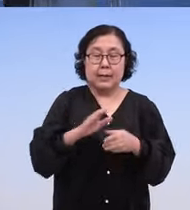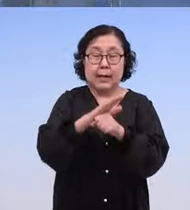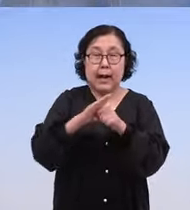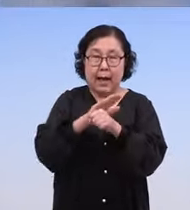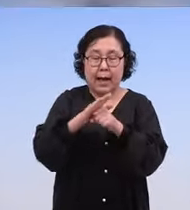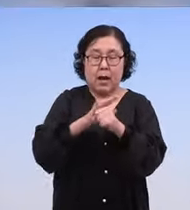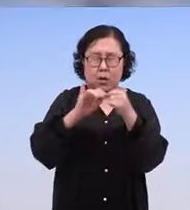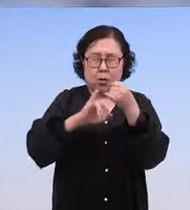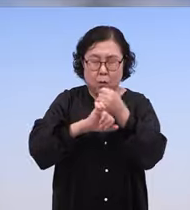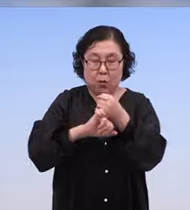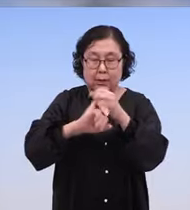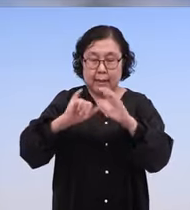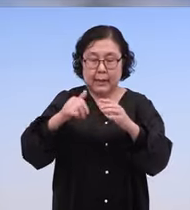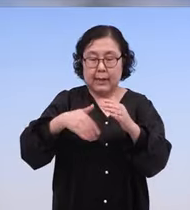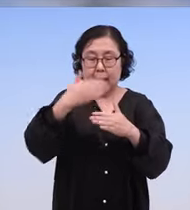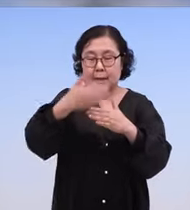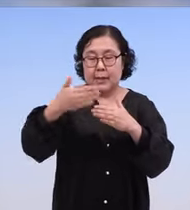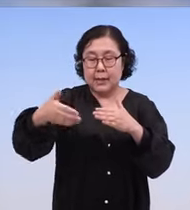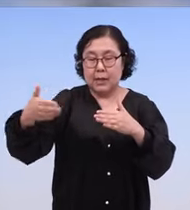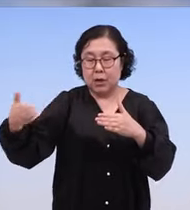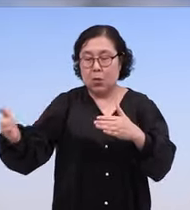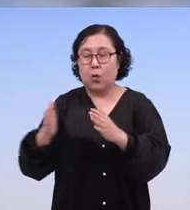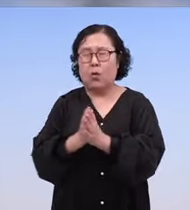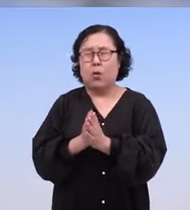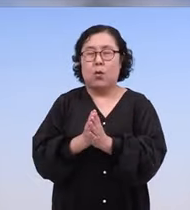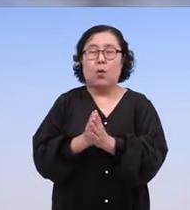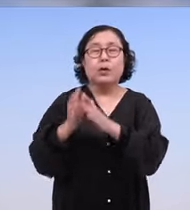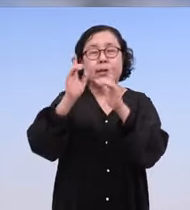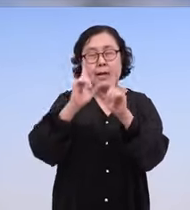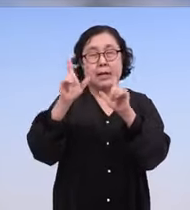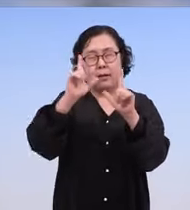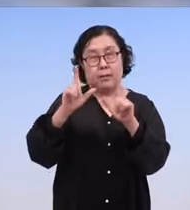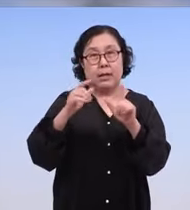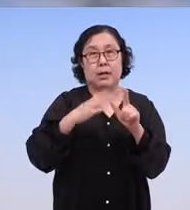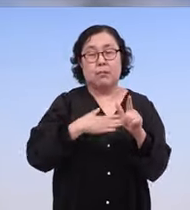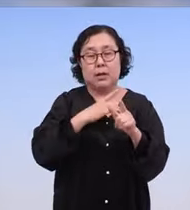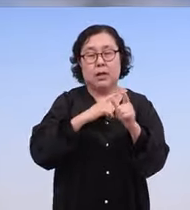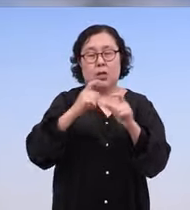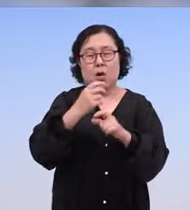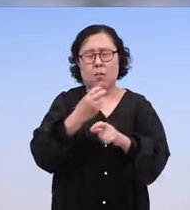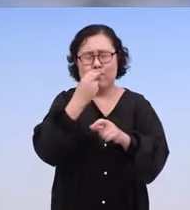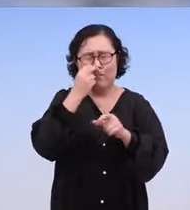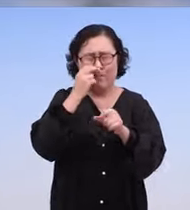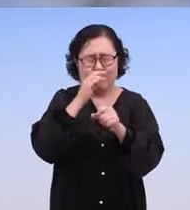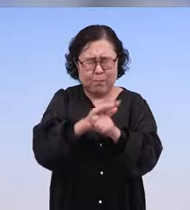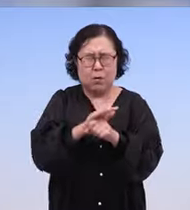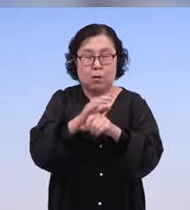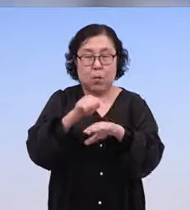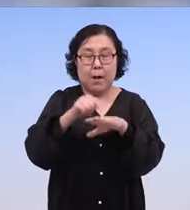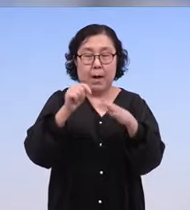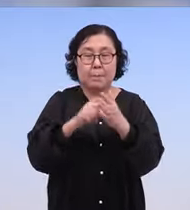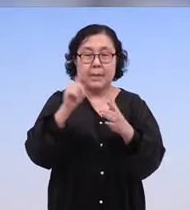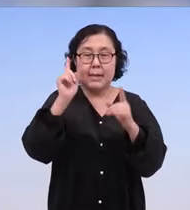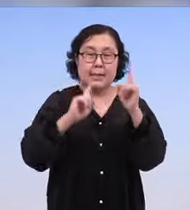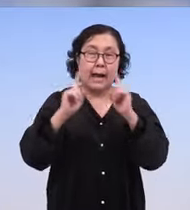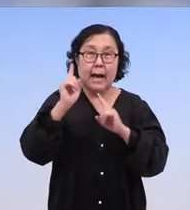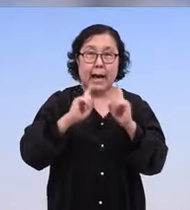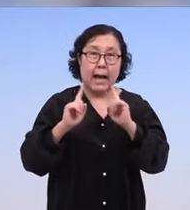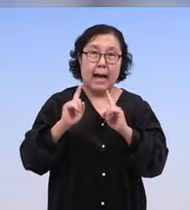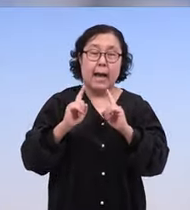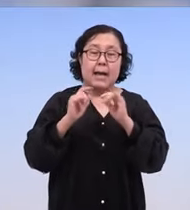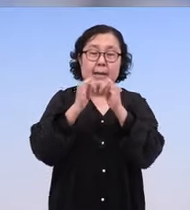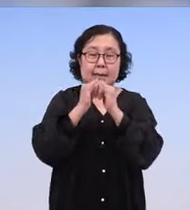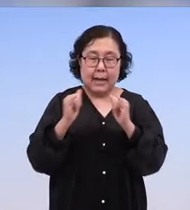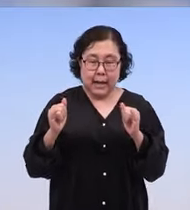살겠습니다. 보니까 저보다 훨씬 억울하고 훨씬 마음이 상해 있는